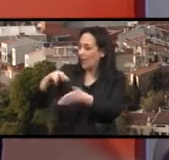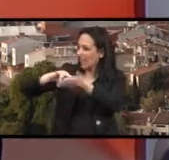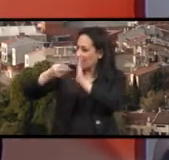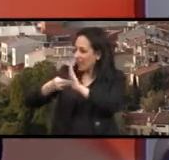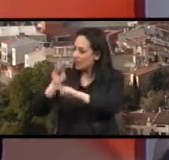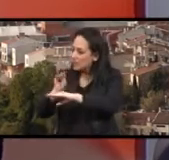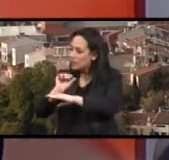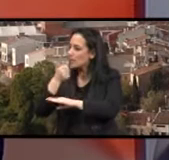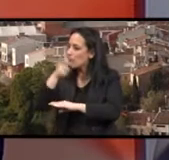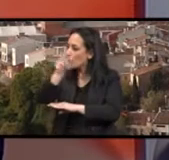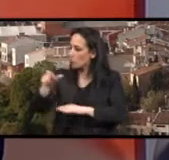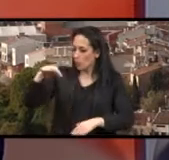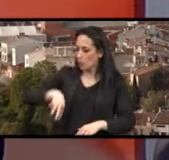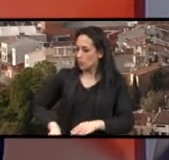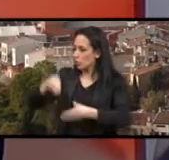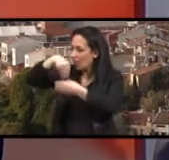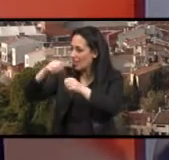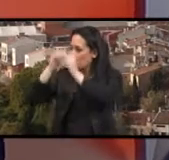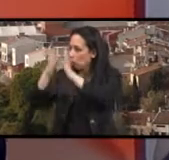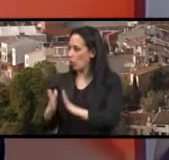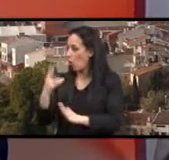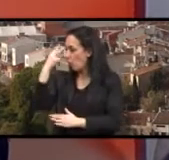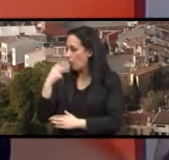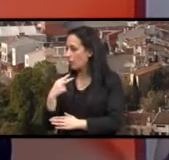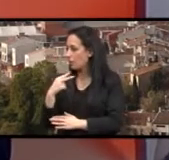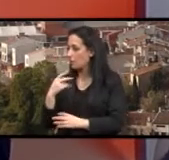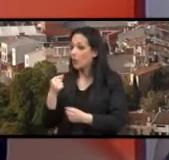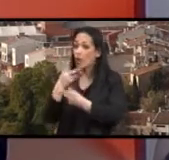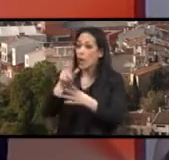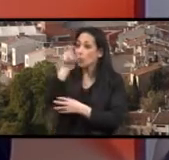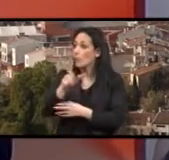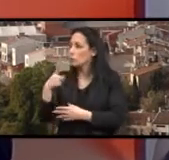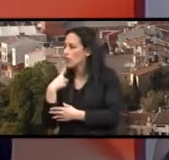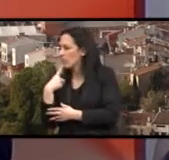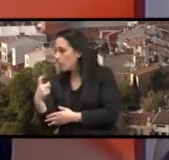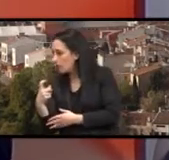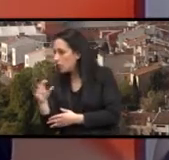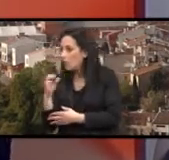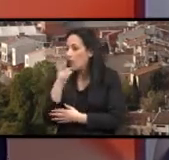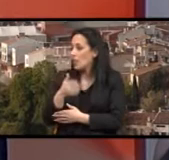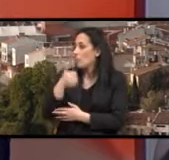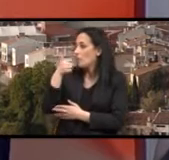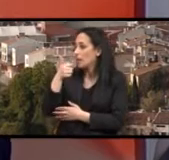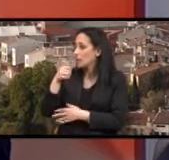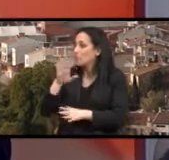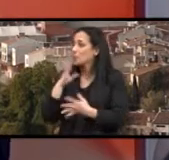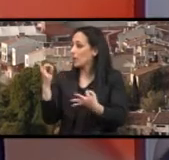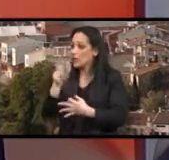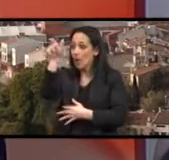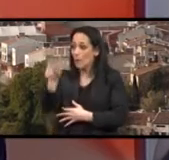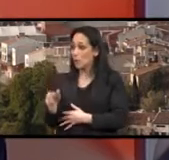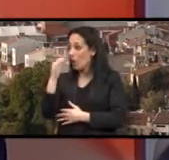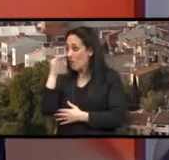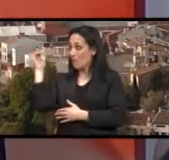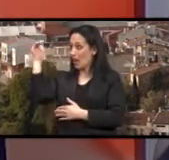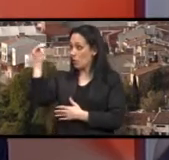ONCE. I hi ha persones que poder els hi costa més, que, clar, no és el mateix entrar ja de gran amb una discapacitat, que de cop